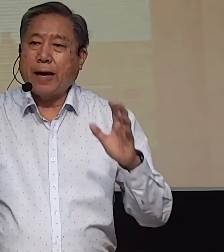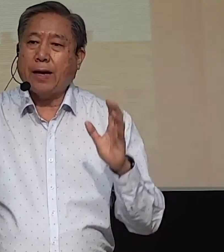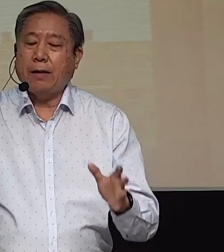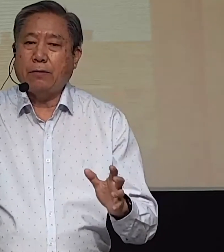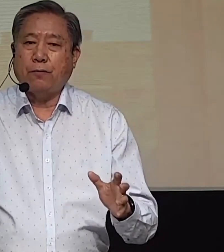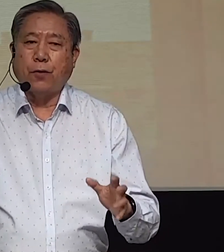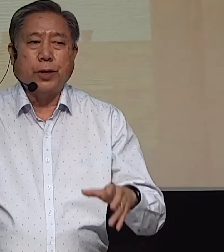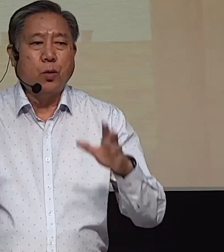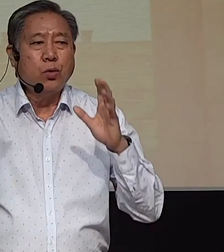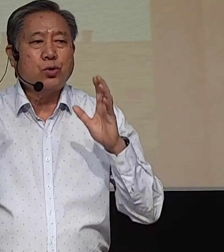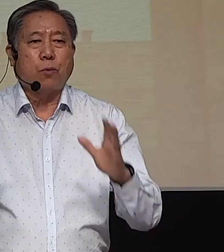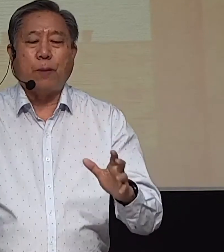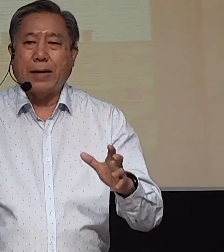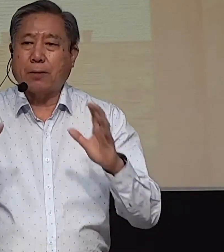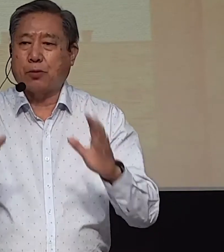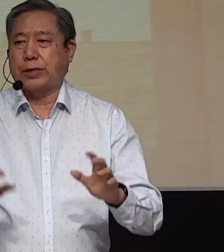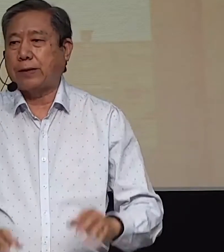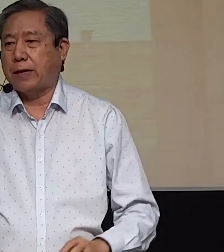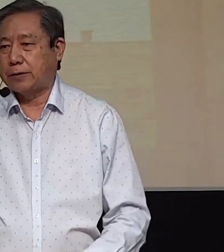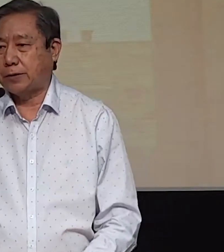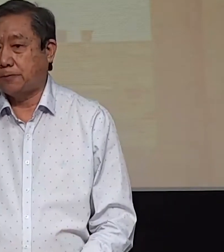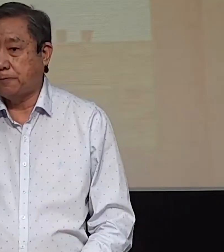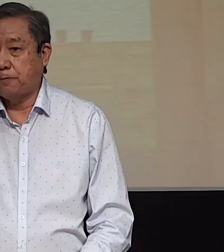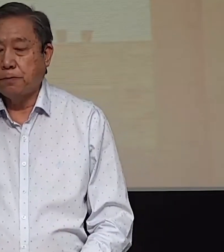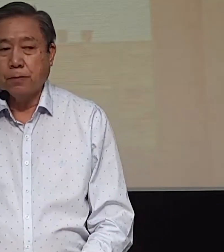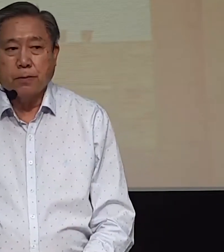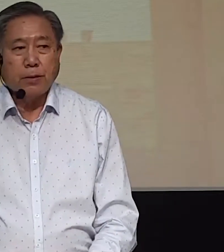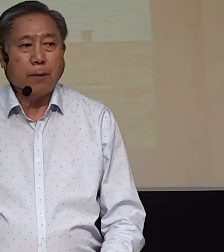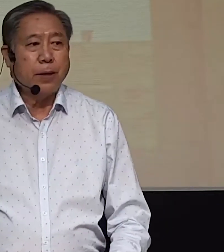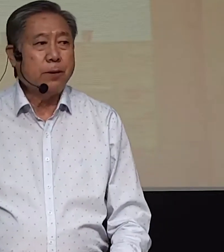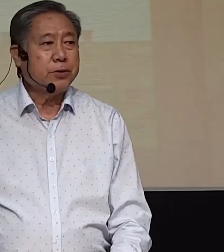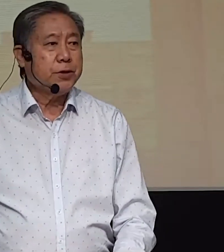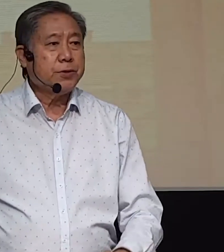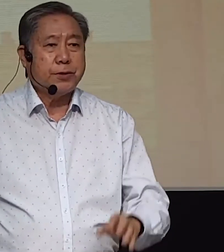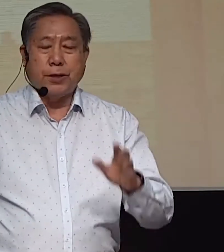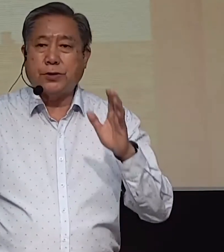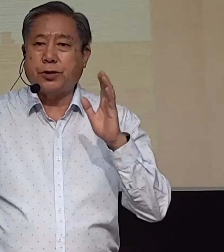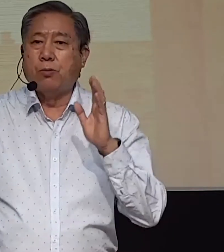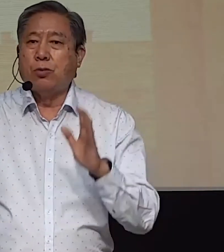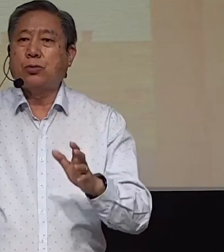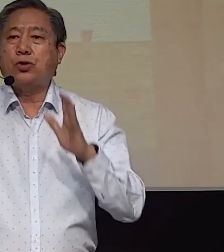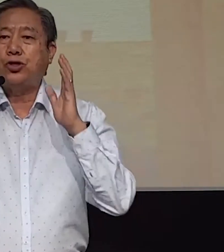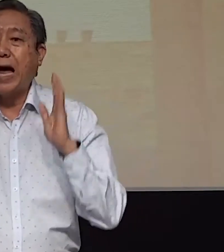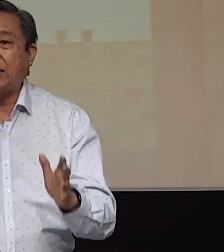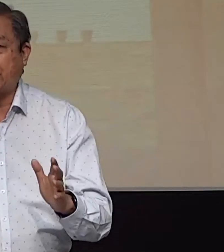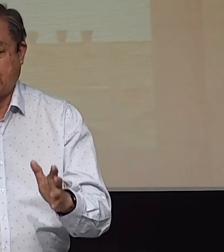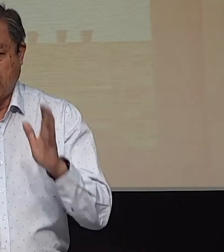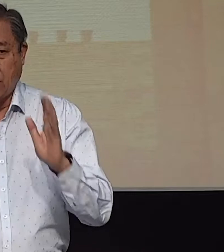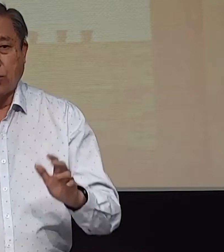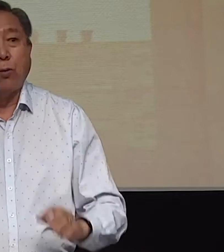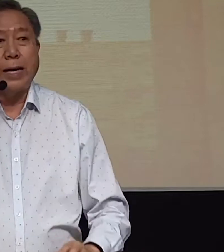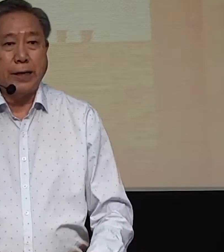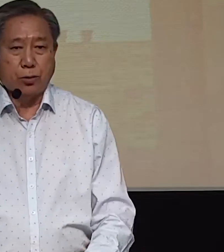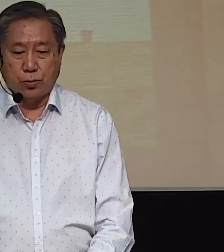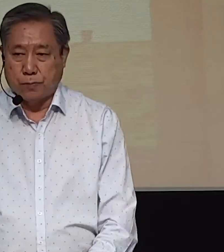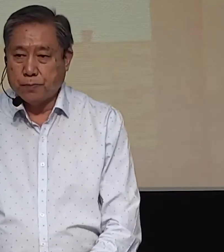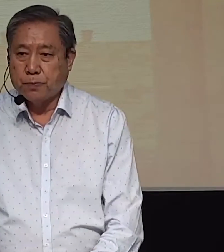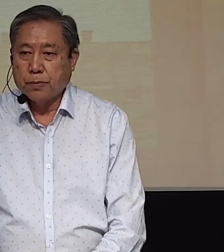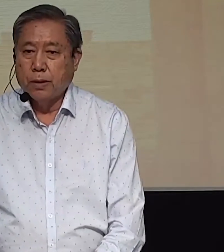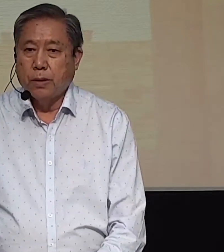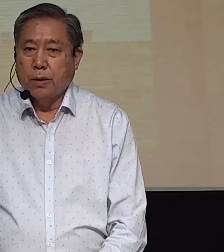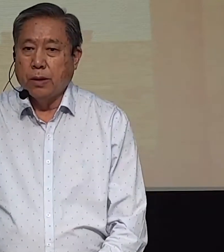Essa terra foi usurpada por Satanás. E a Bíblia diz que este mundo jaz no